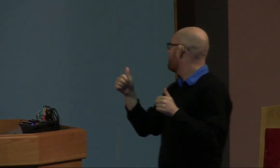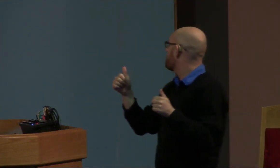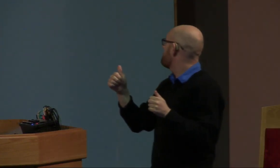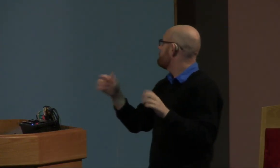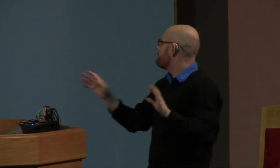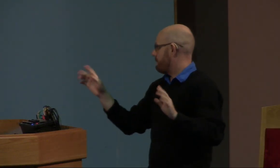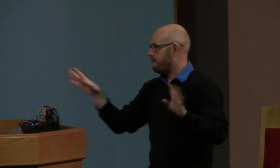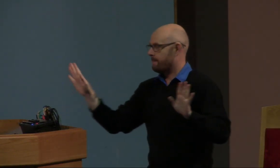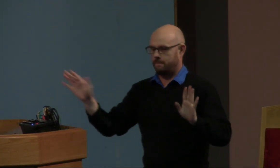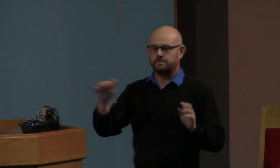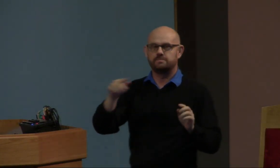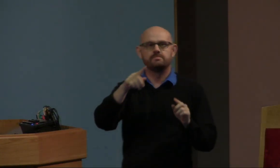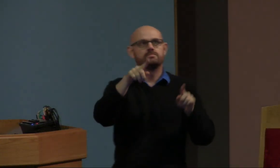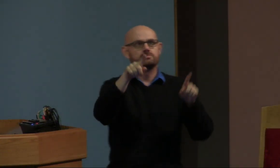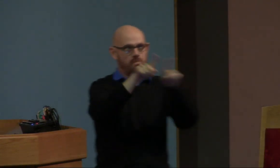meer gebare wat nodig is.